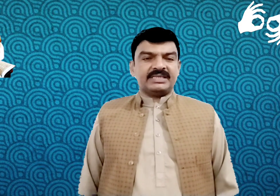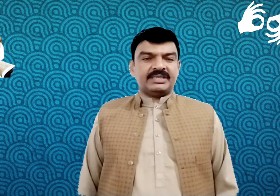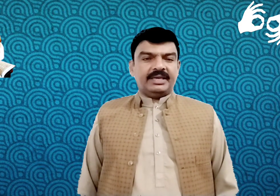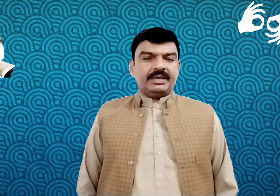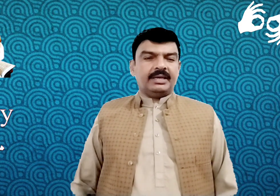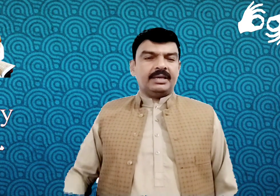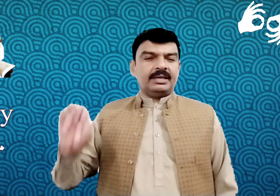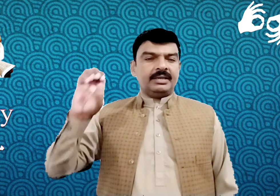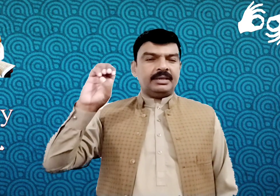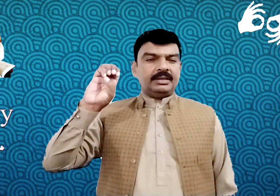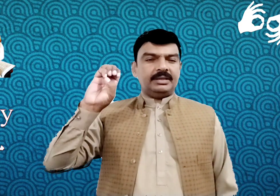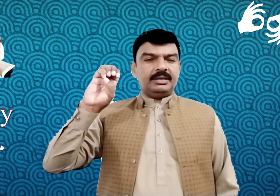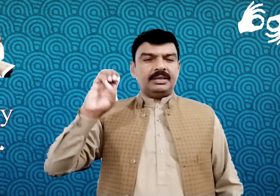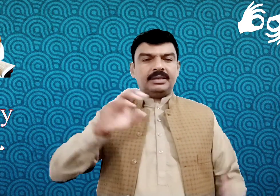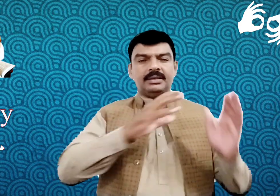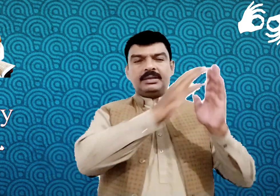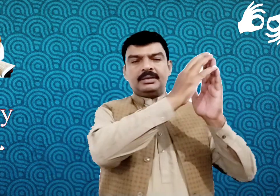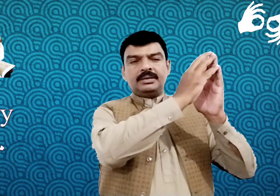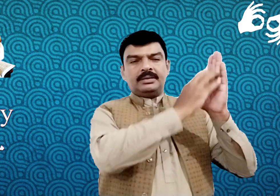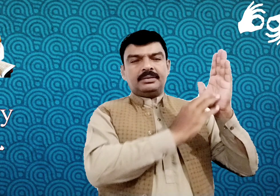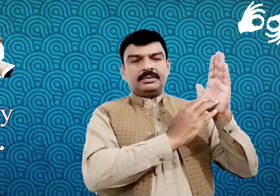ऐसे ई